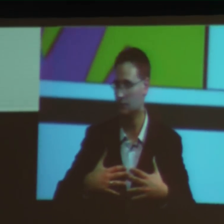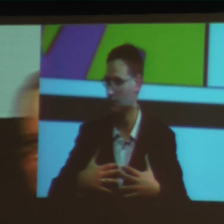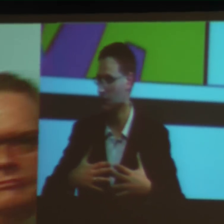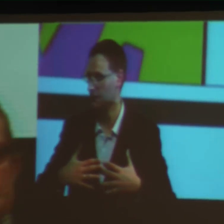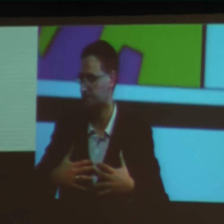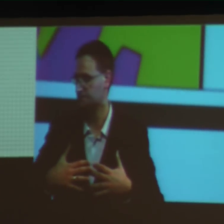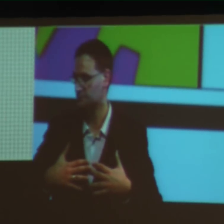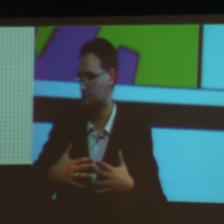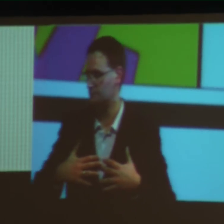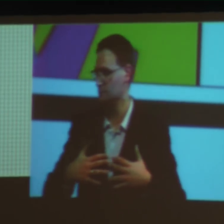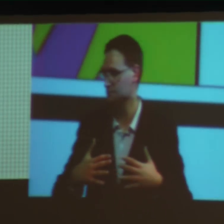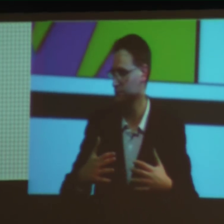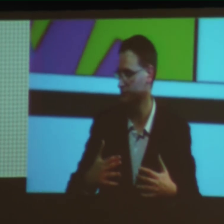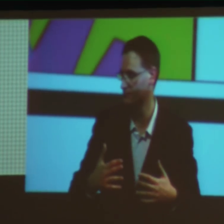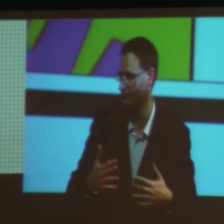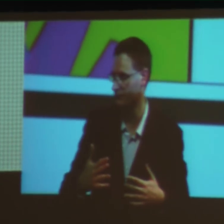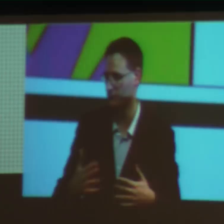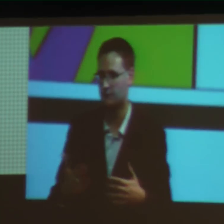Nähe schaffen. Und das halte ich für sehr, sehr positiv.